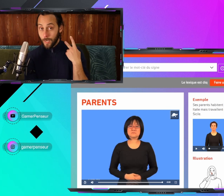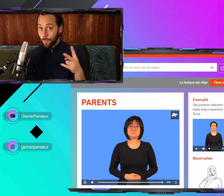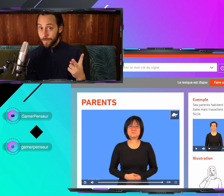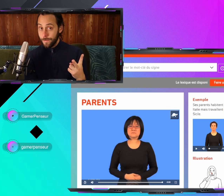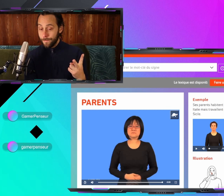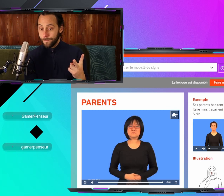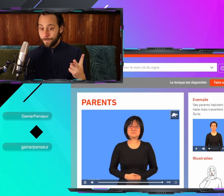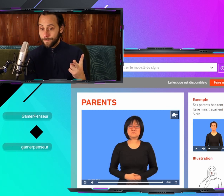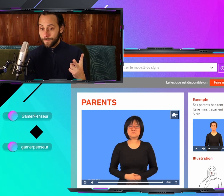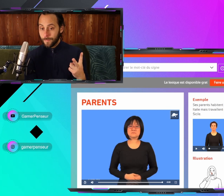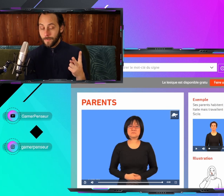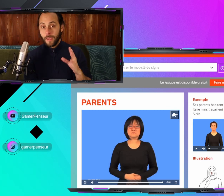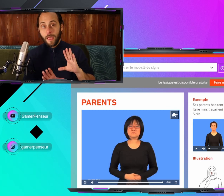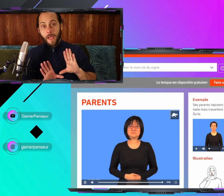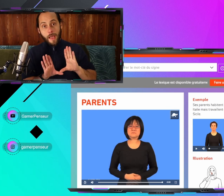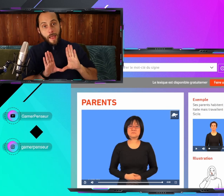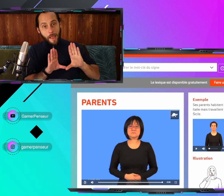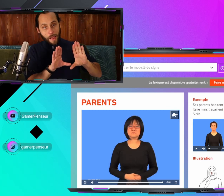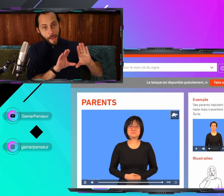Parents pi